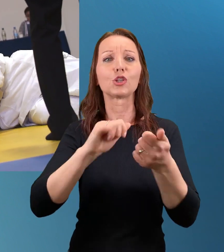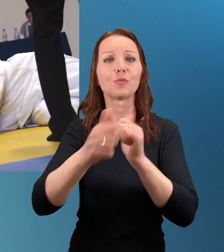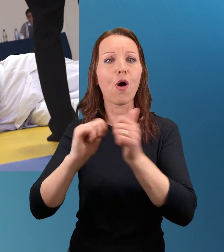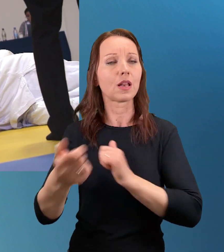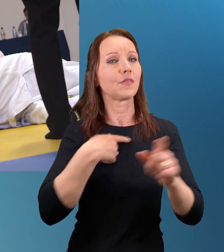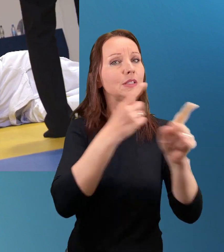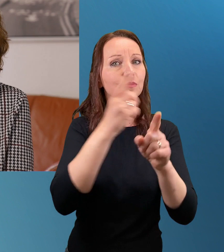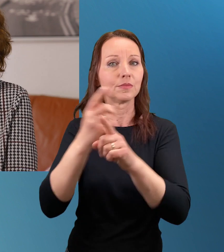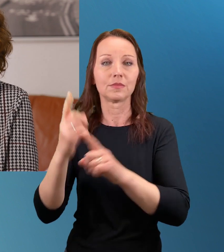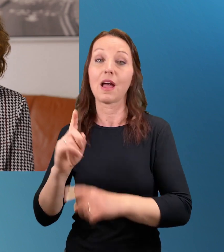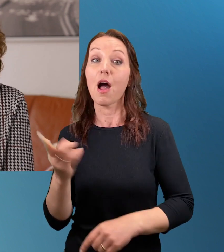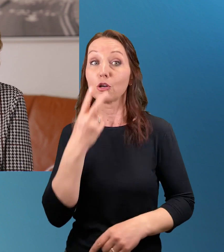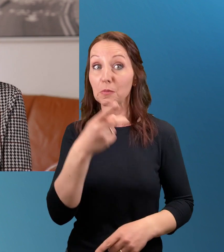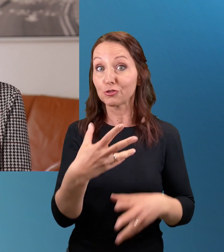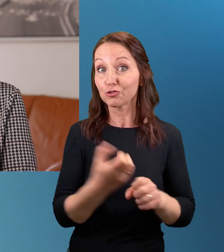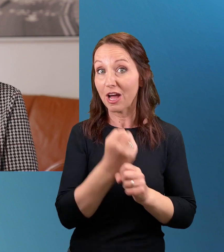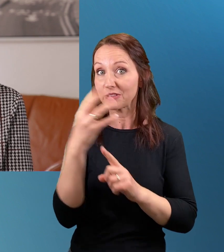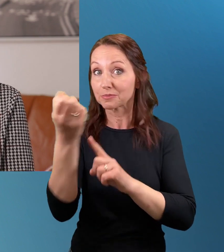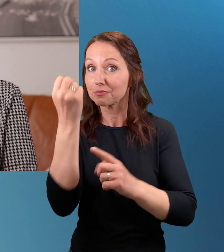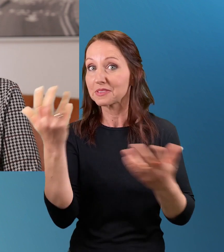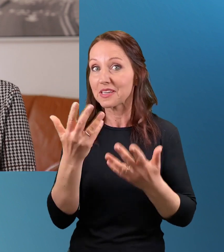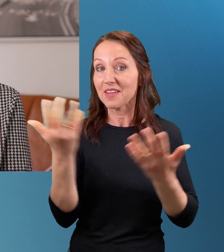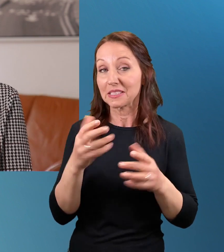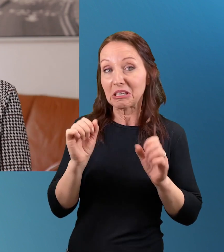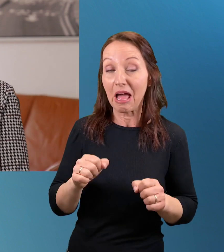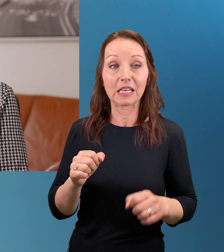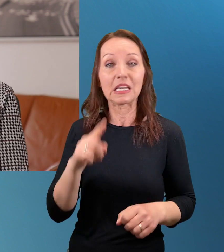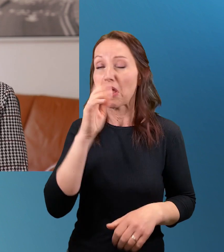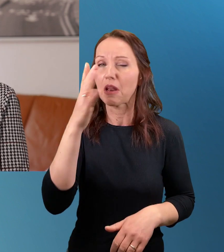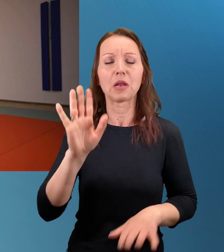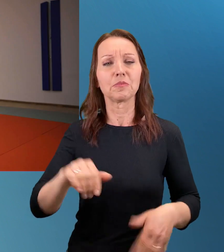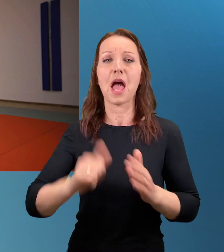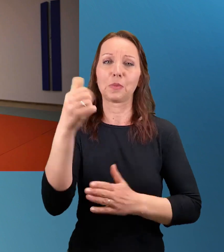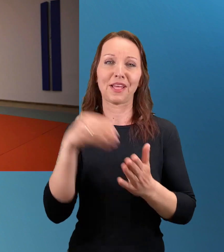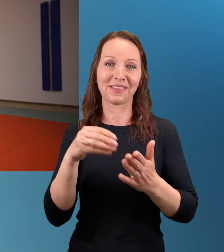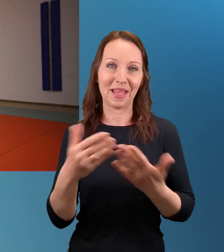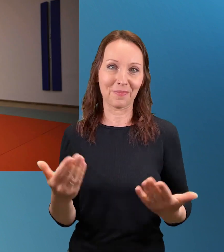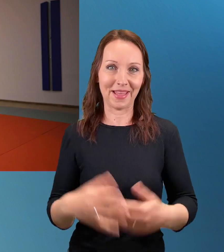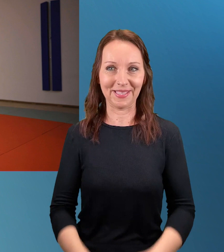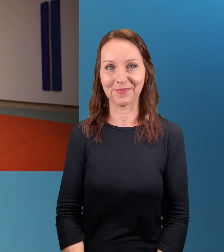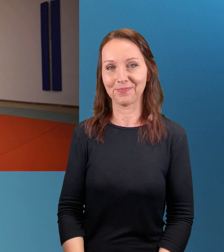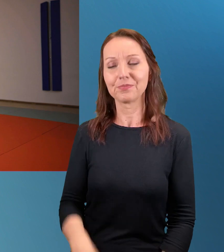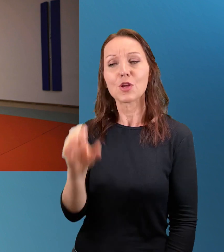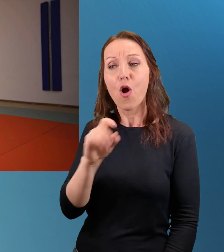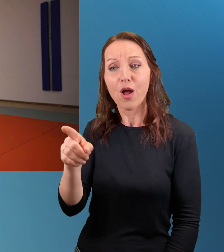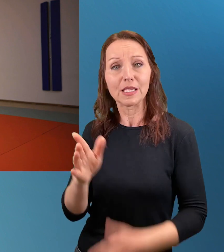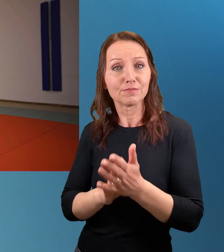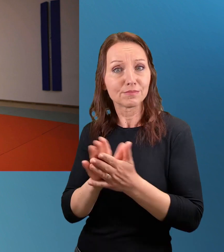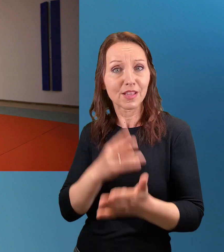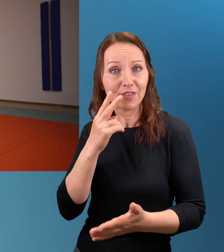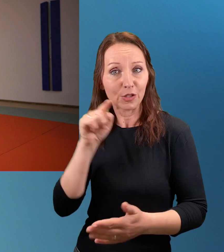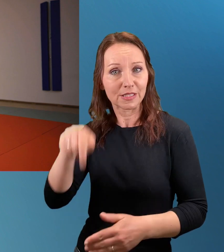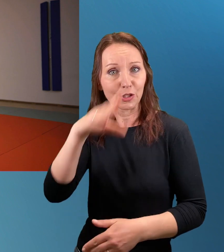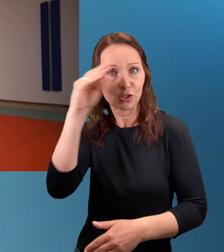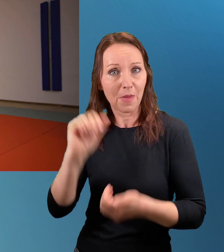mal sehen, ob was reisen kann. Keine Ahnung. Und wenn nicht, dann weiß er nicht alles. Wie sehr freust du dich jetzt schon, Olli, auf das Turnier jetzt